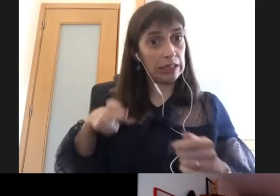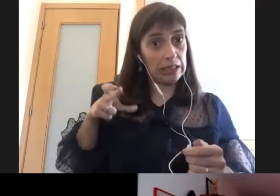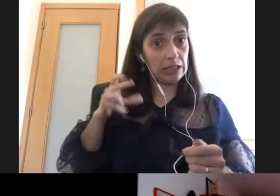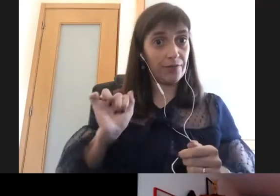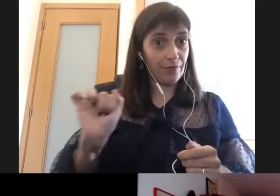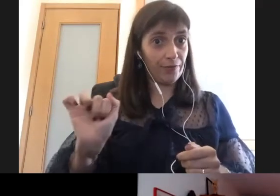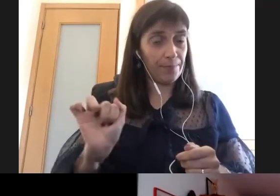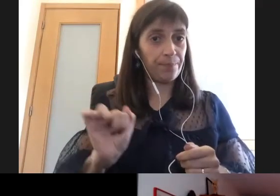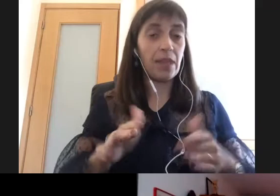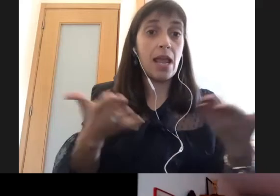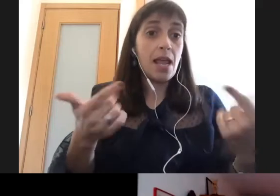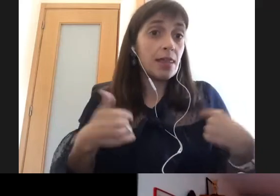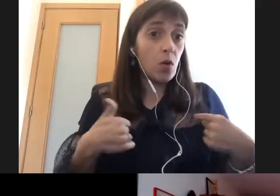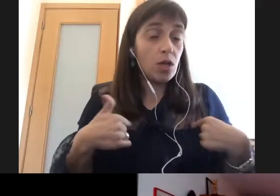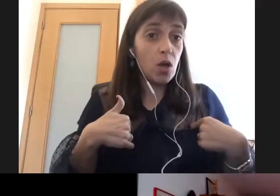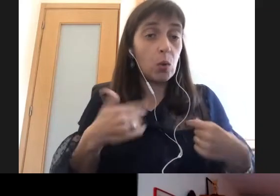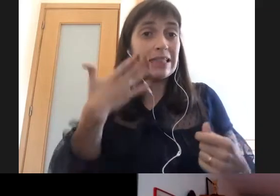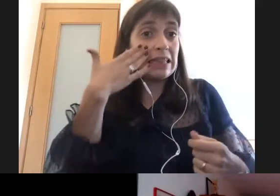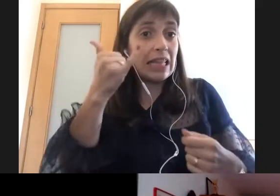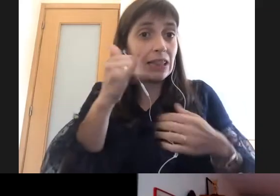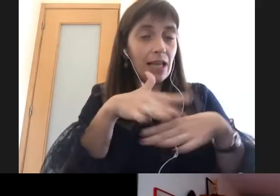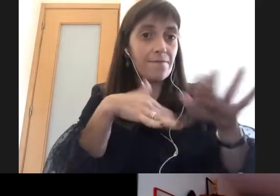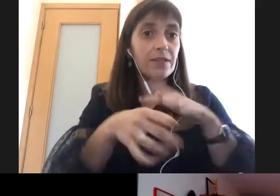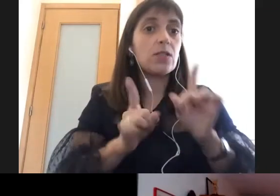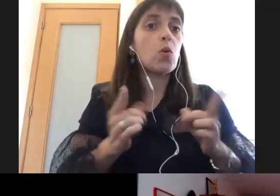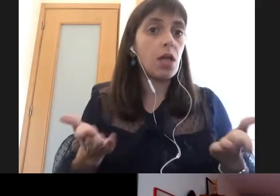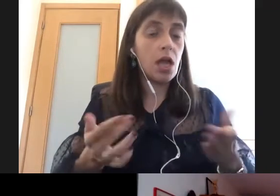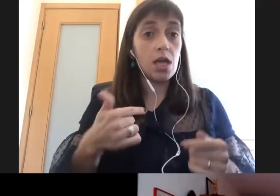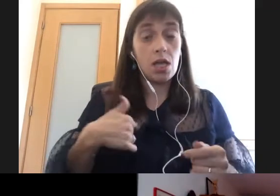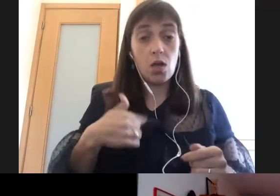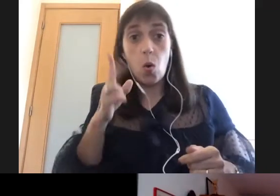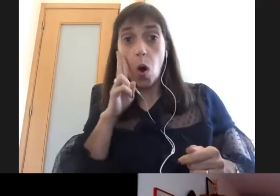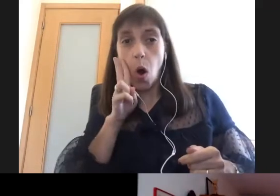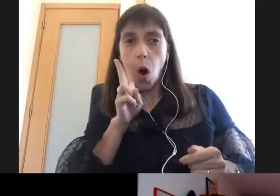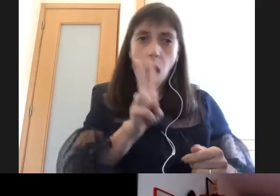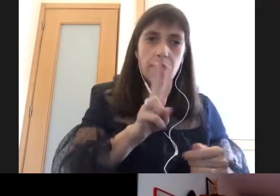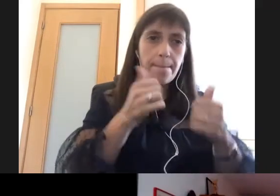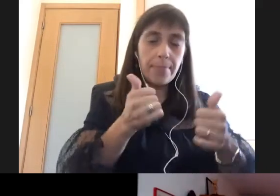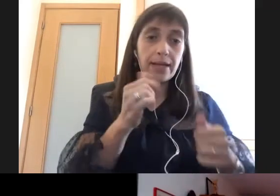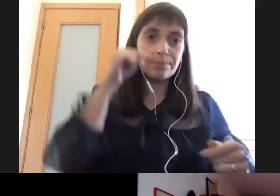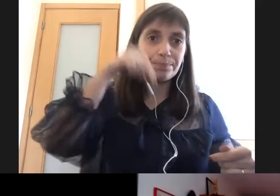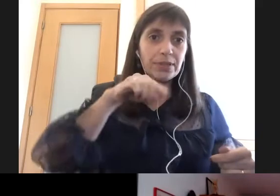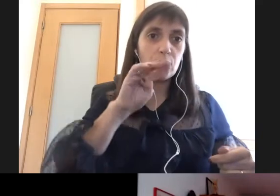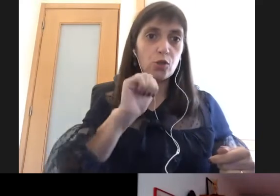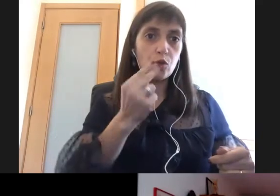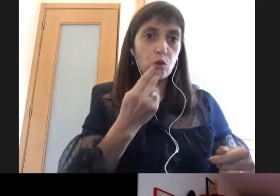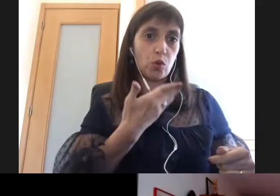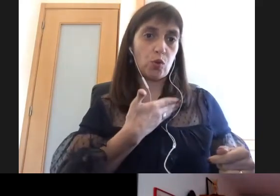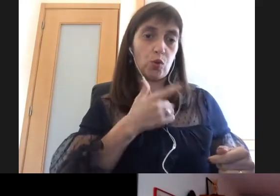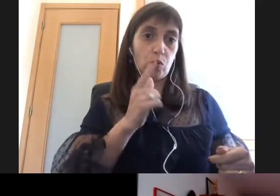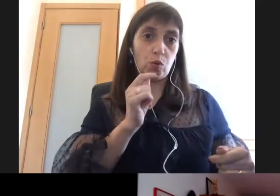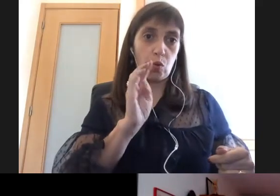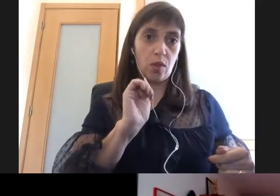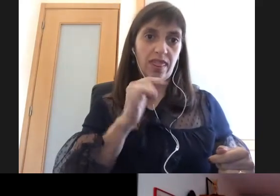O que eu tentei fazer foi olhar para o Sudeste brasileiro, onde estão hoje as